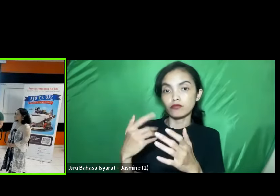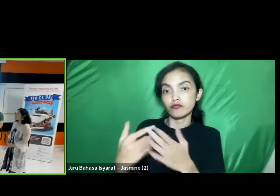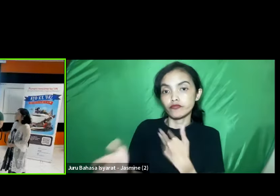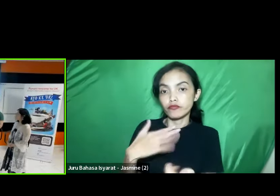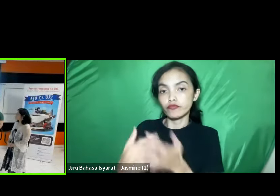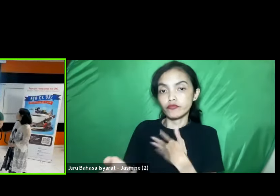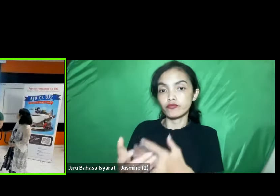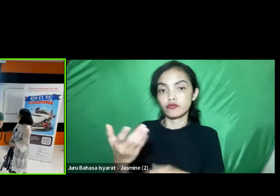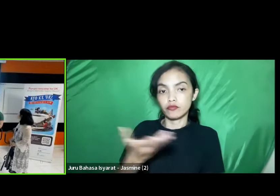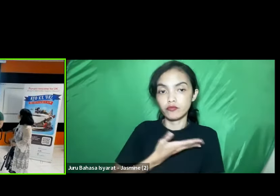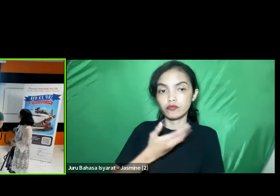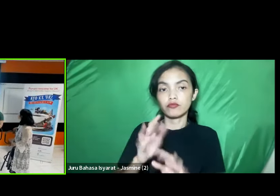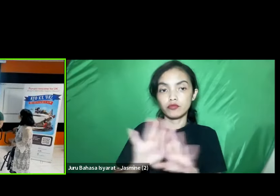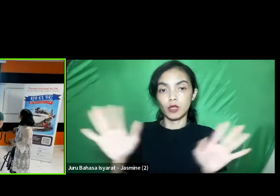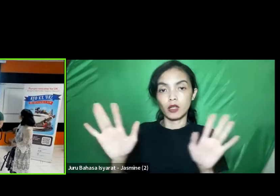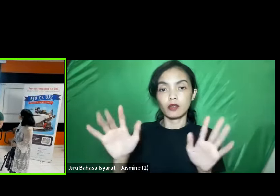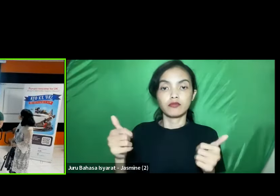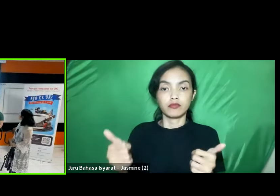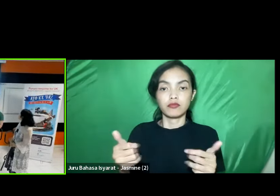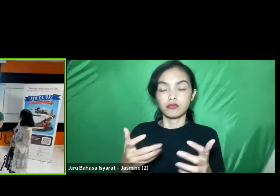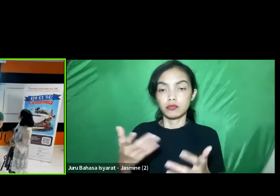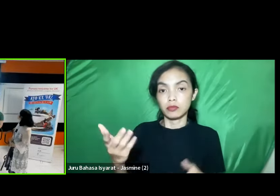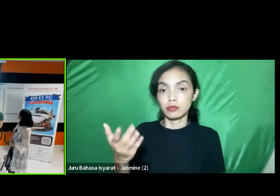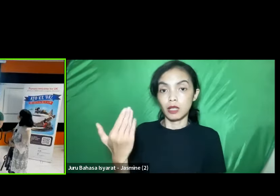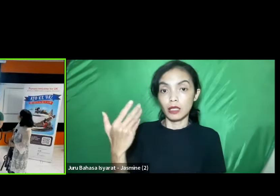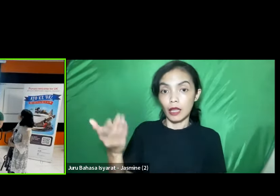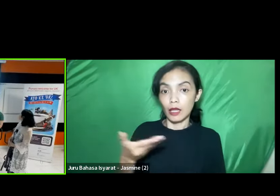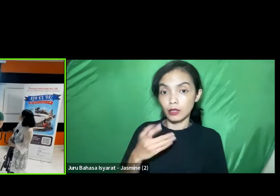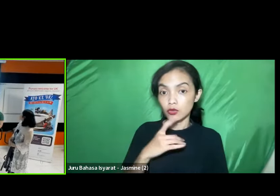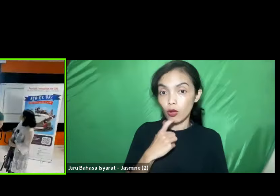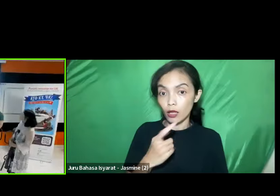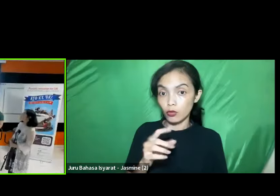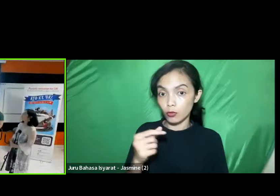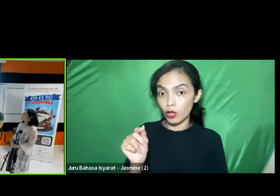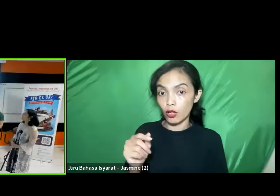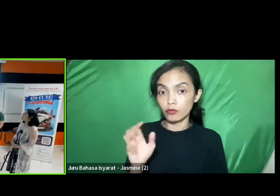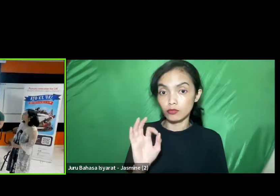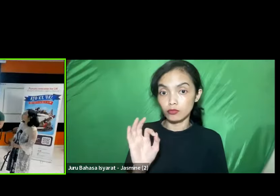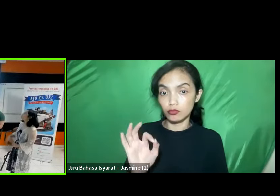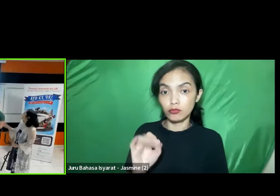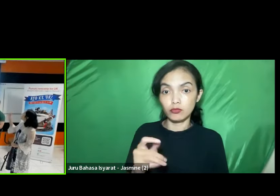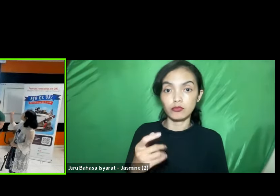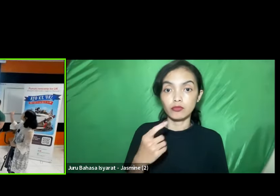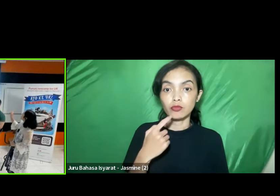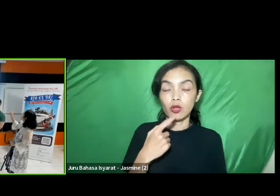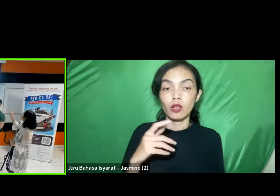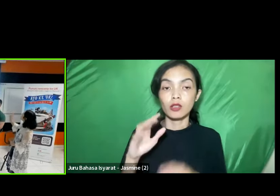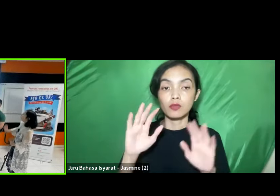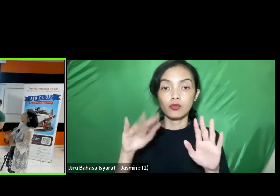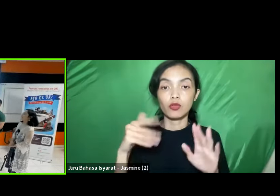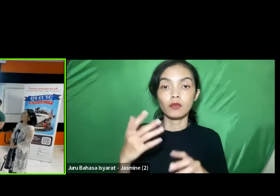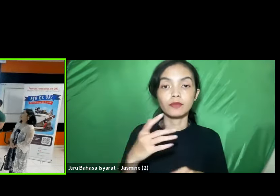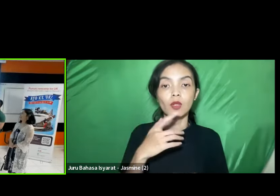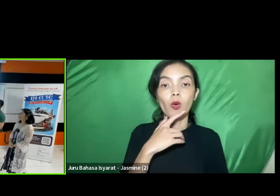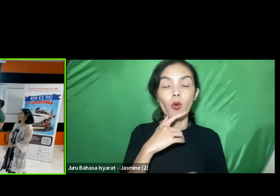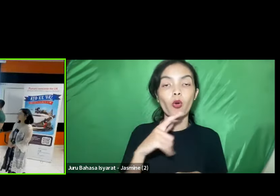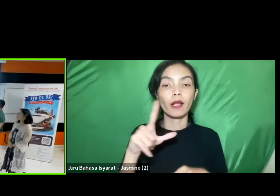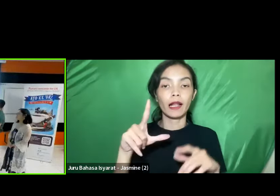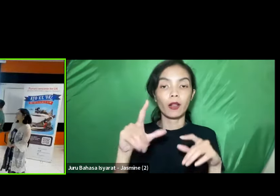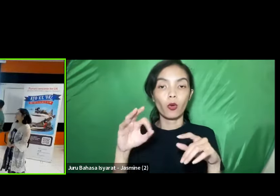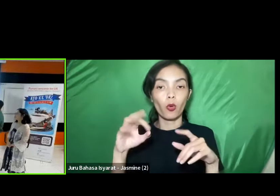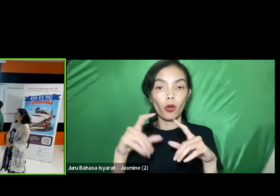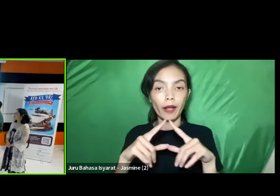good itu aja kayaknya ya peranyaan itu ya soal itu sisanya tadi soal 10 tahun loe